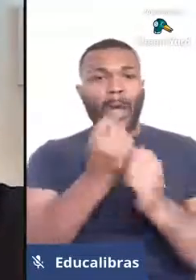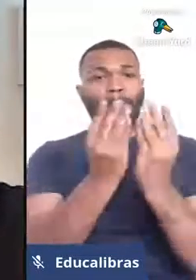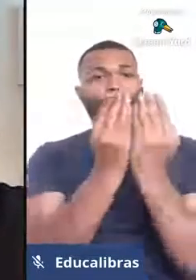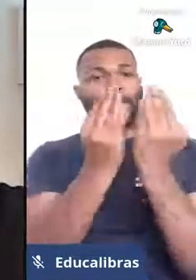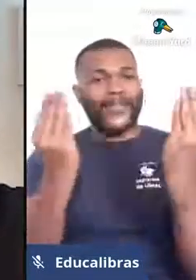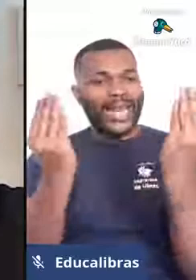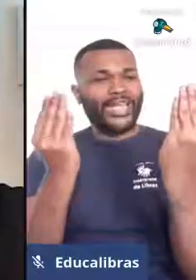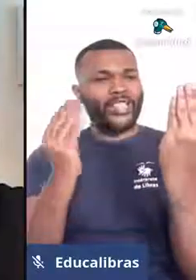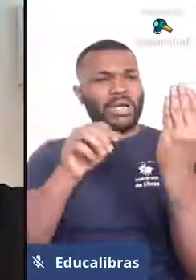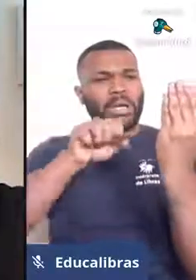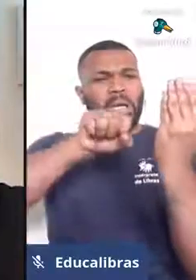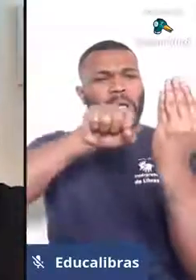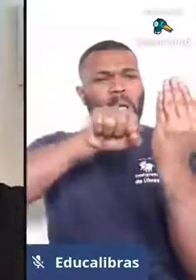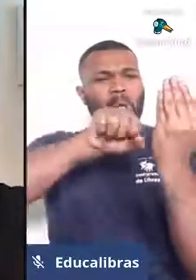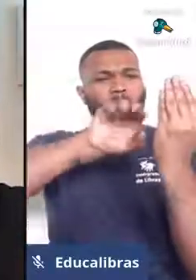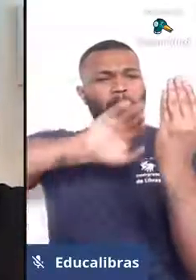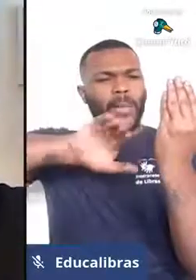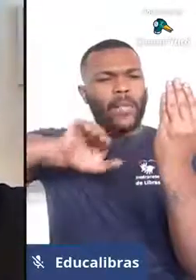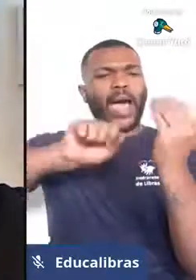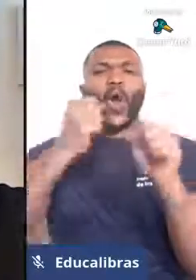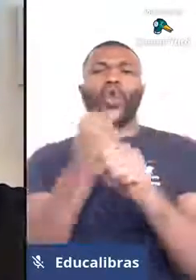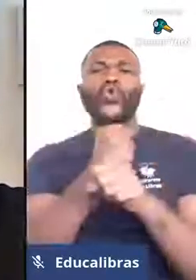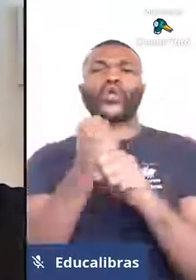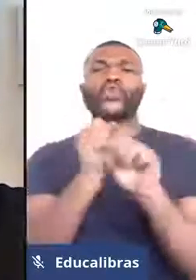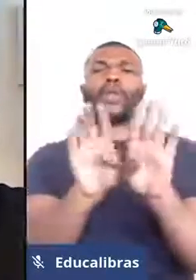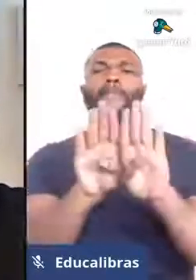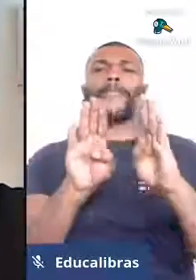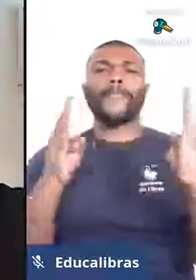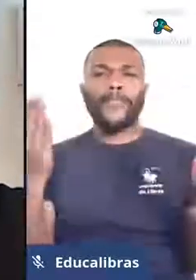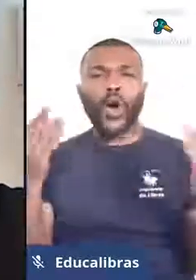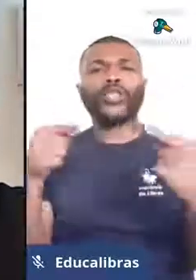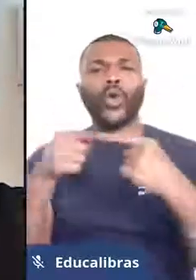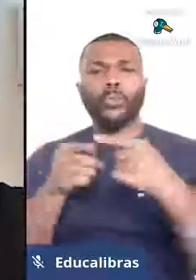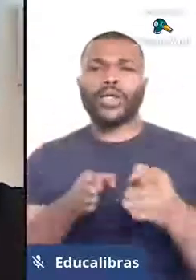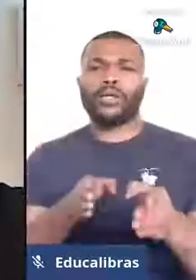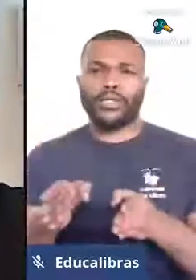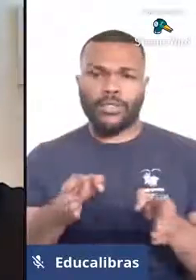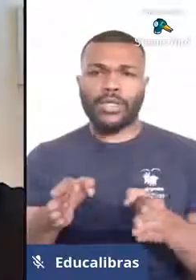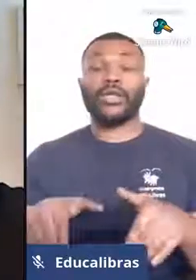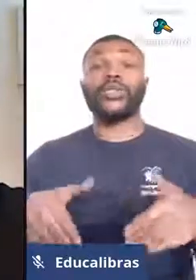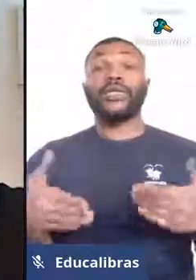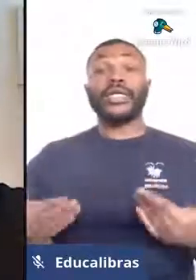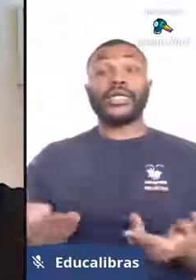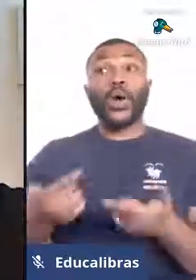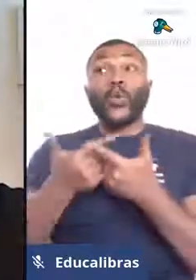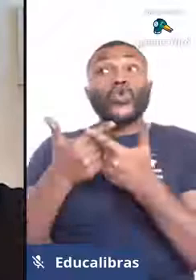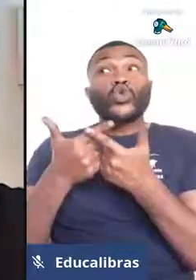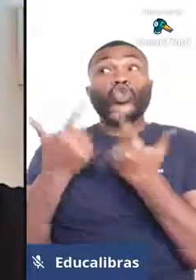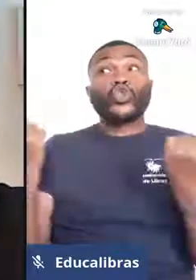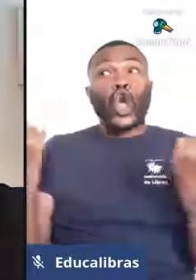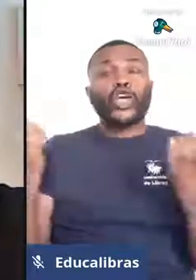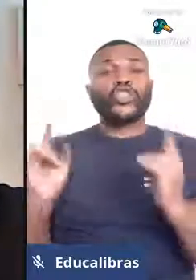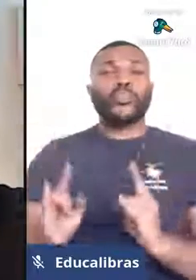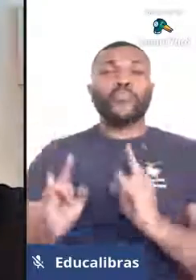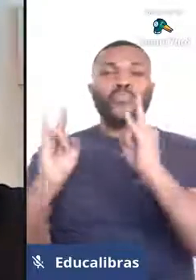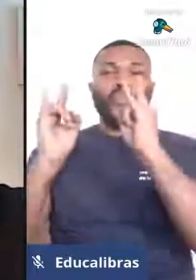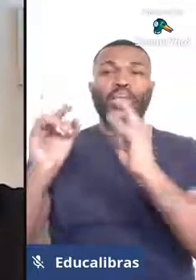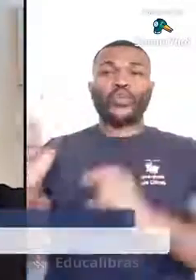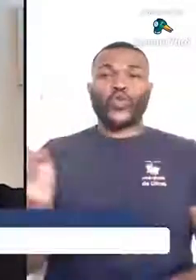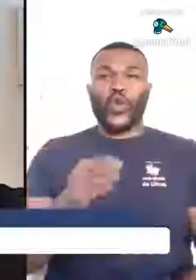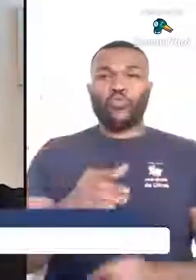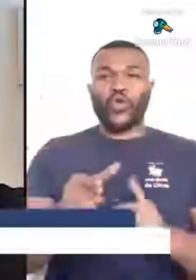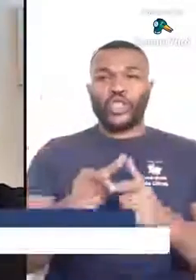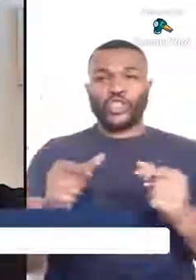Então, a Japan House tem essa sorte, vamos dizer, de ser um prédio novo. O prédio ele